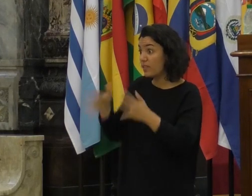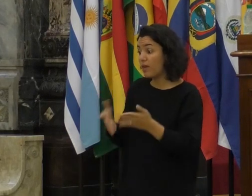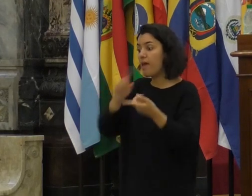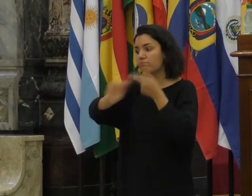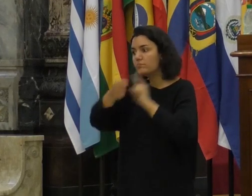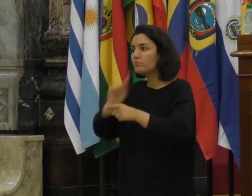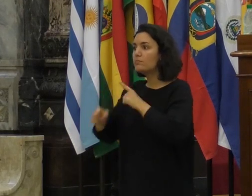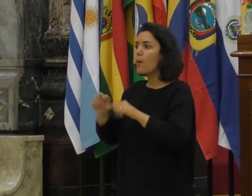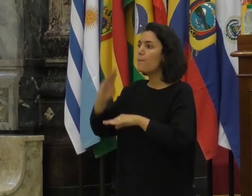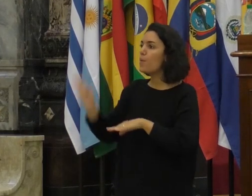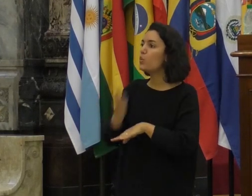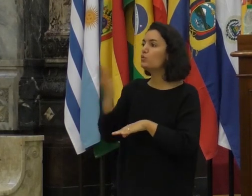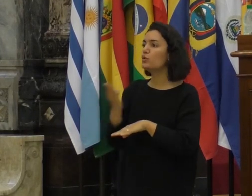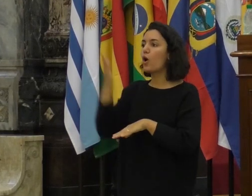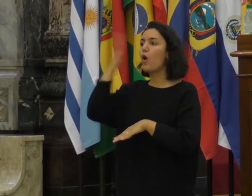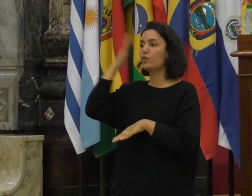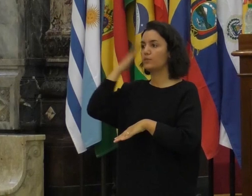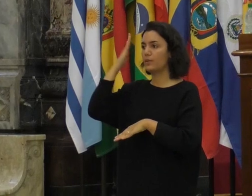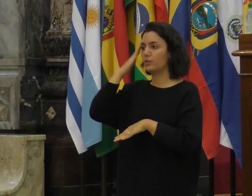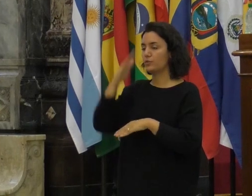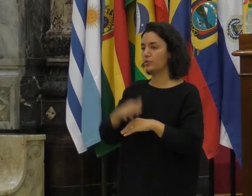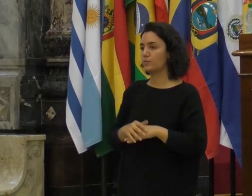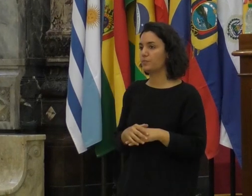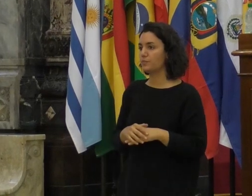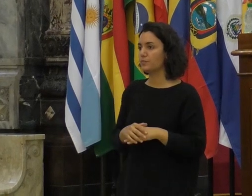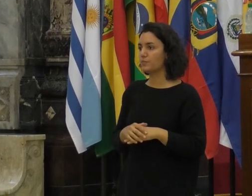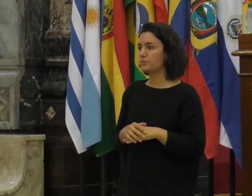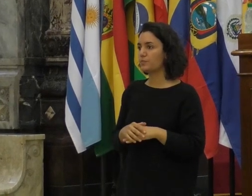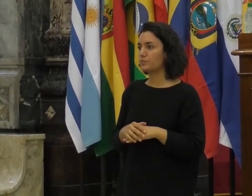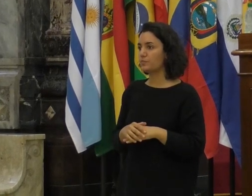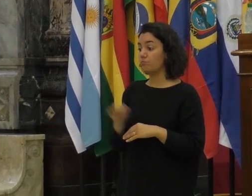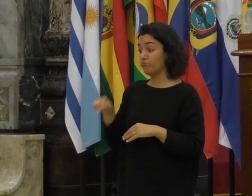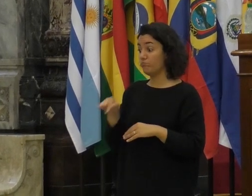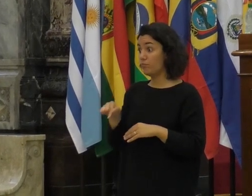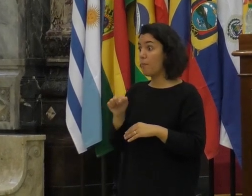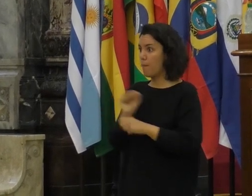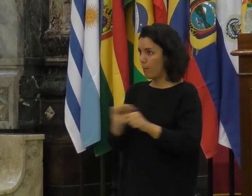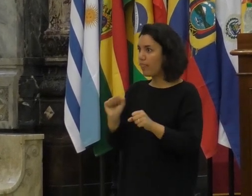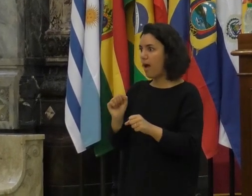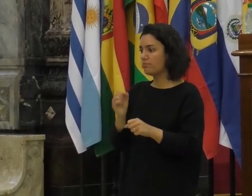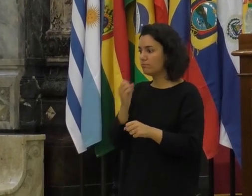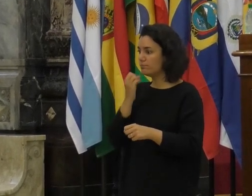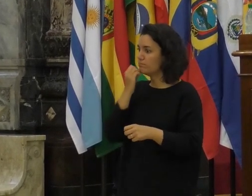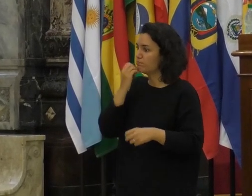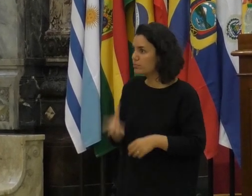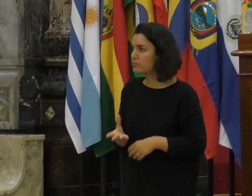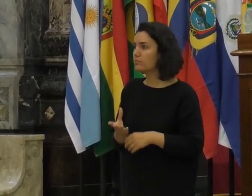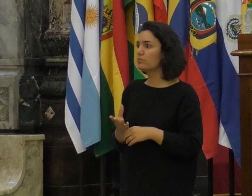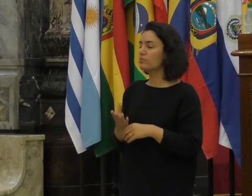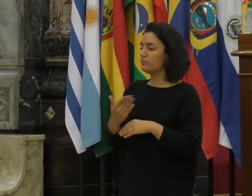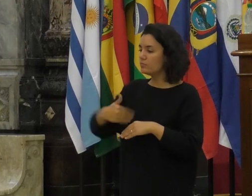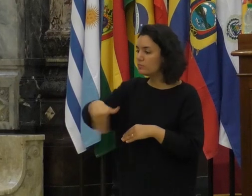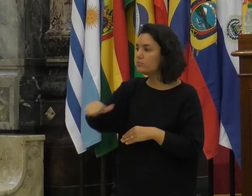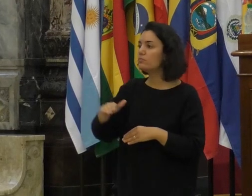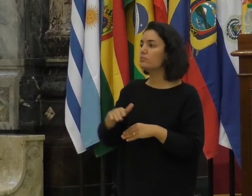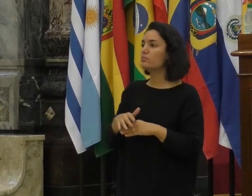a la producción de conocimiento. Para fortalecer esos avances con el mejor sentido